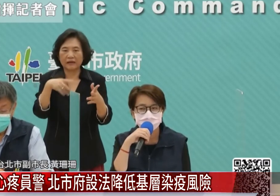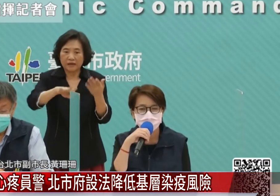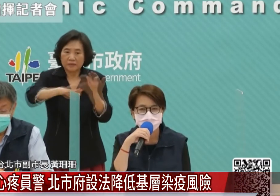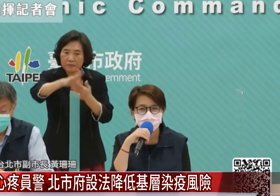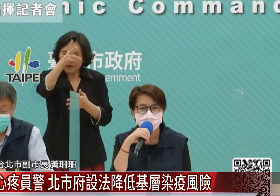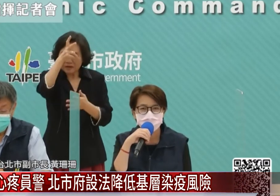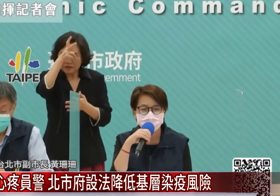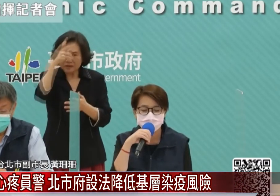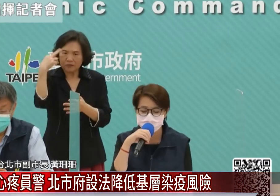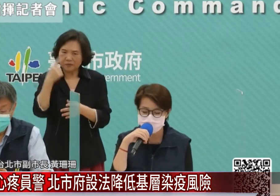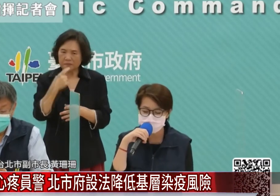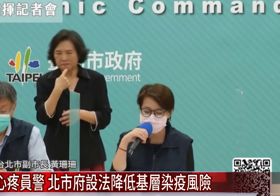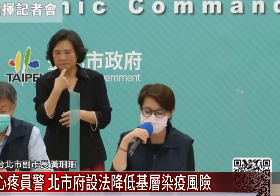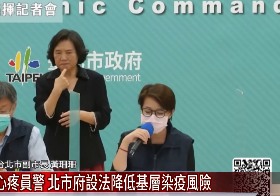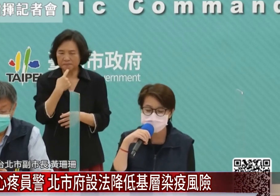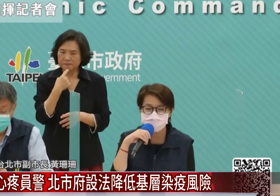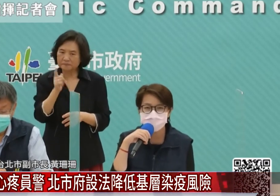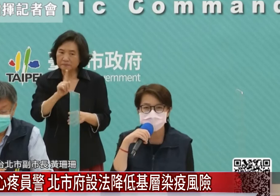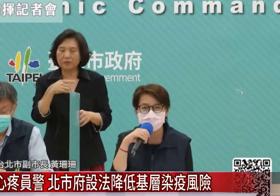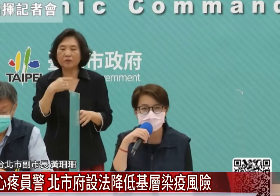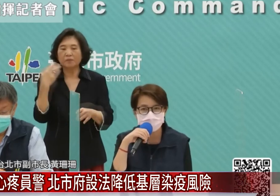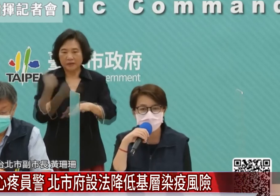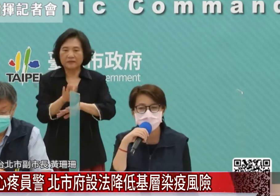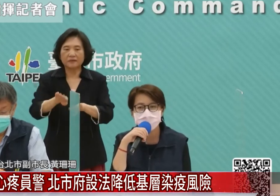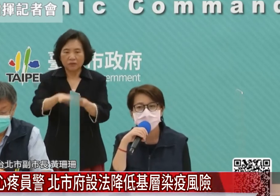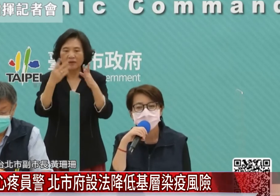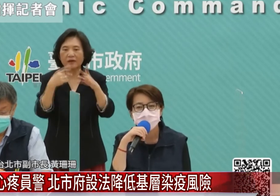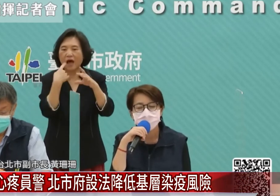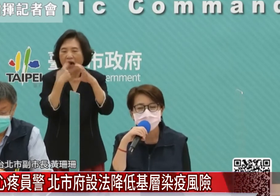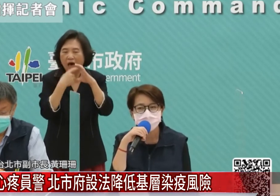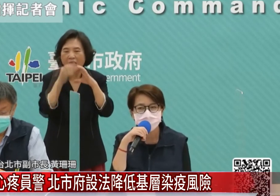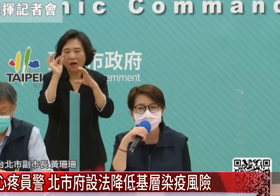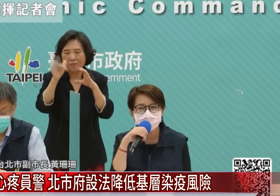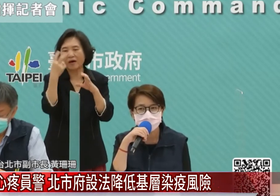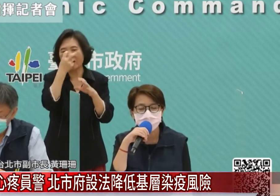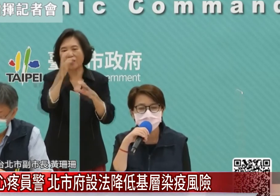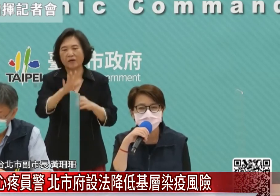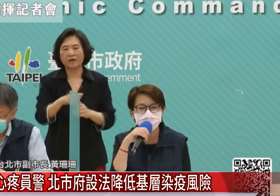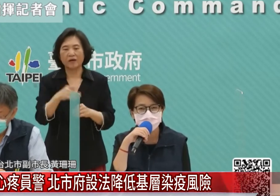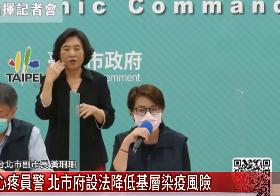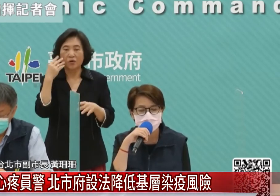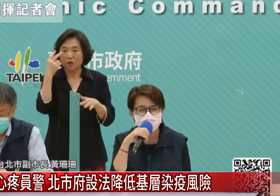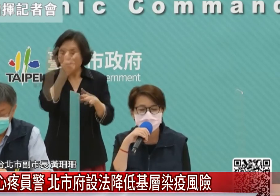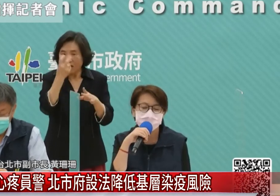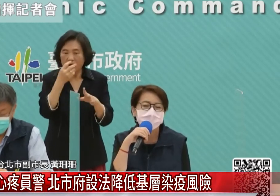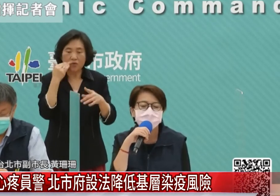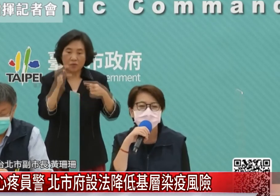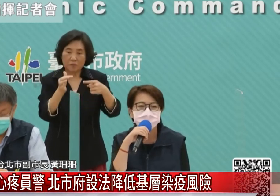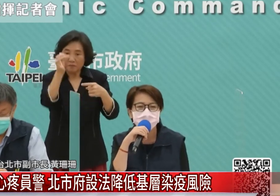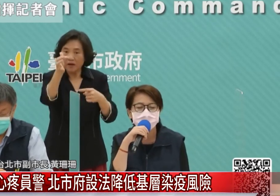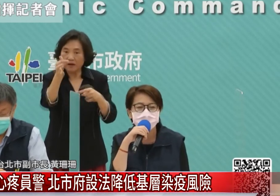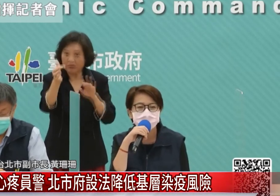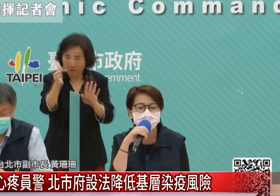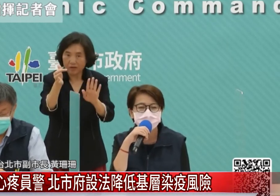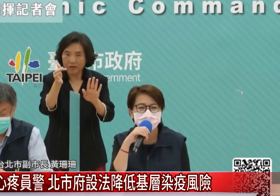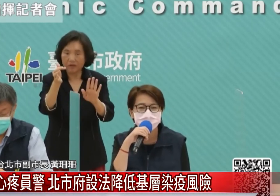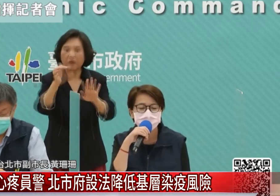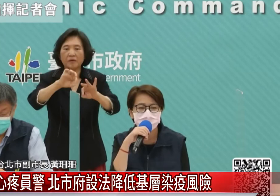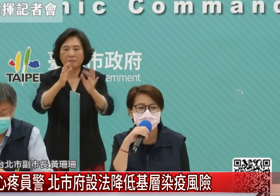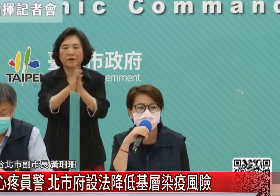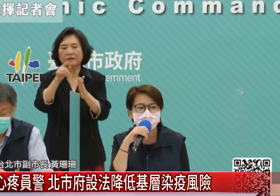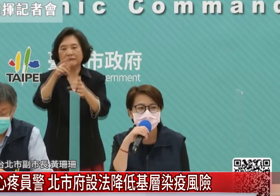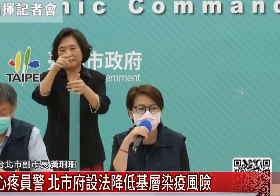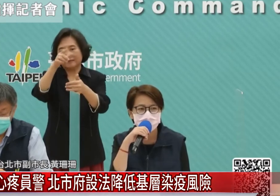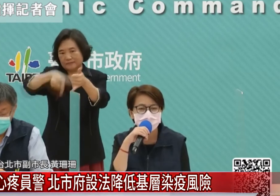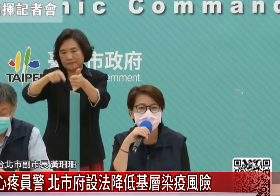同仁觉得有疑虑的话，我们都已经协助进行快筛。那快筛出来的情况如果有阳性，那我们就会立刻让